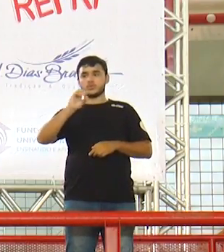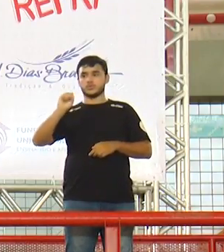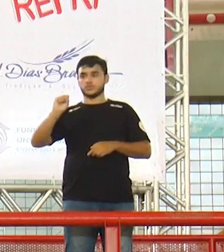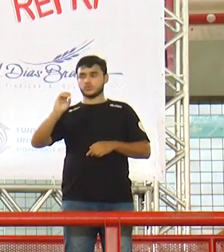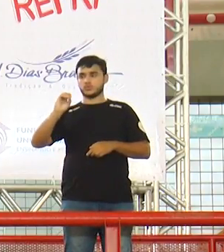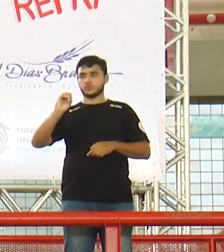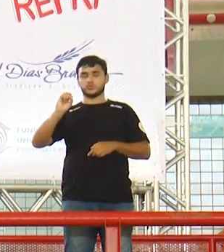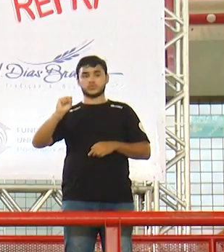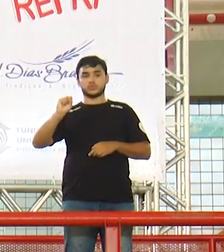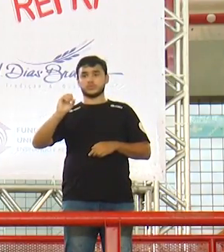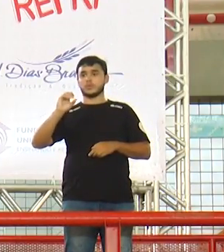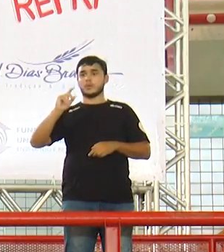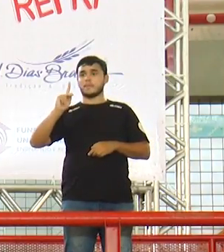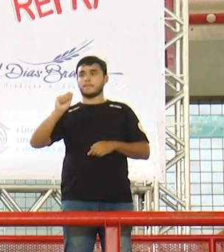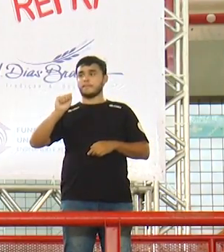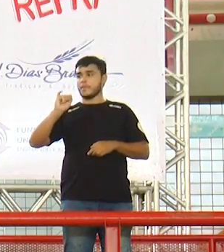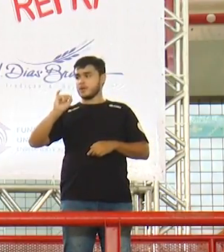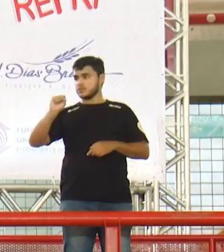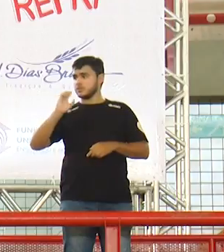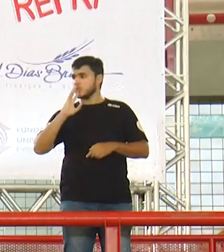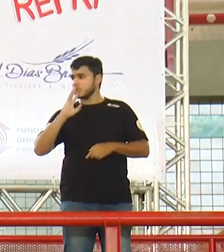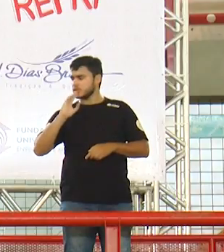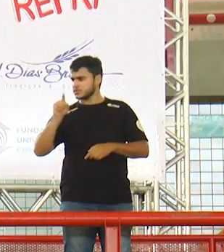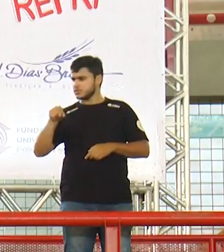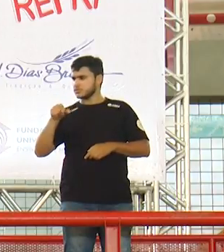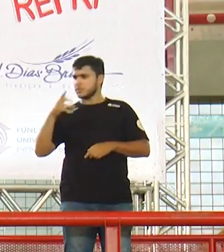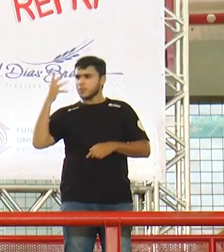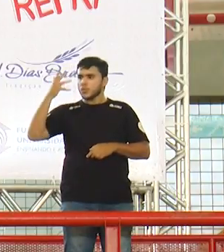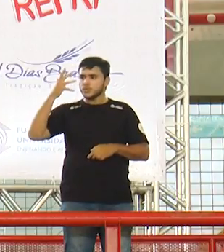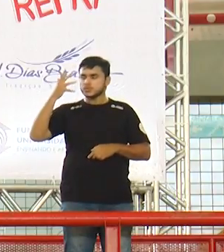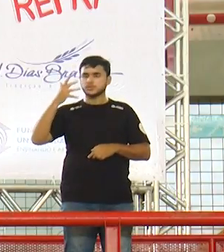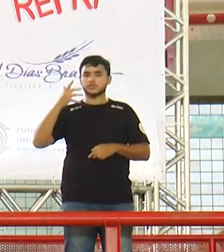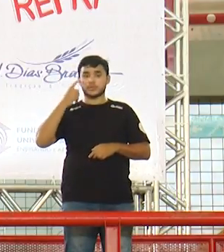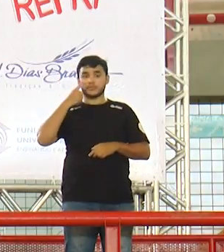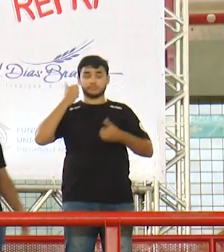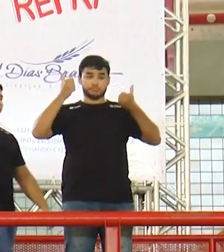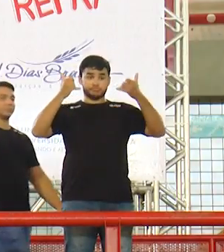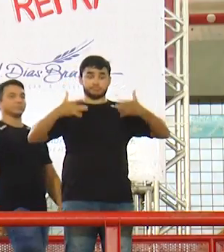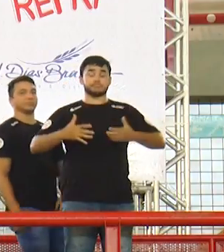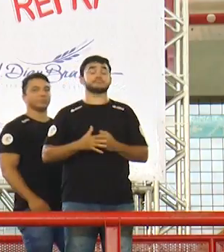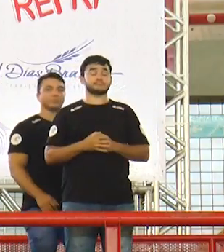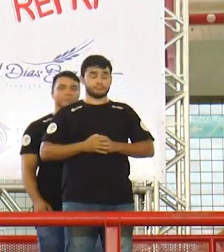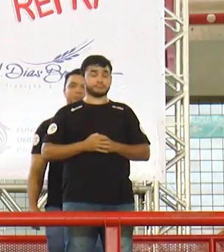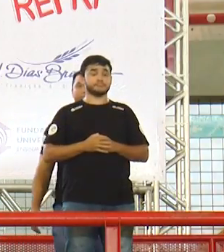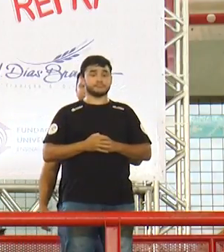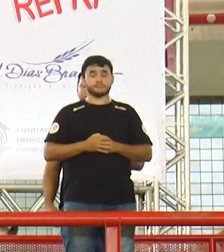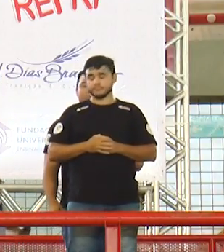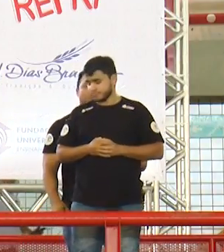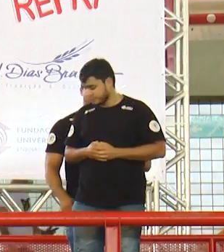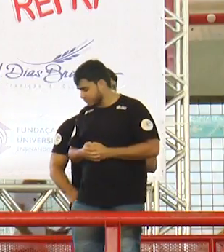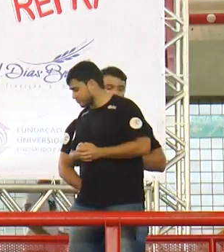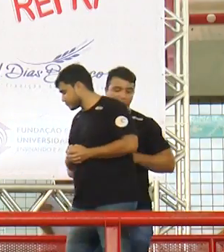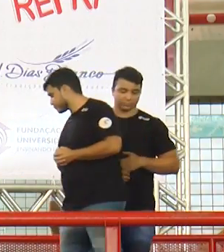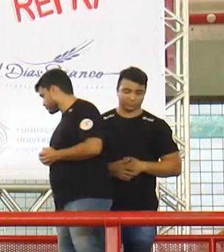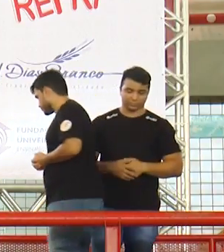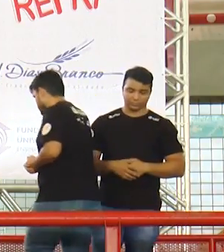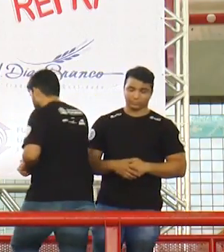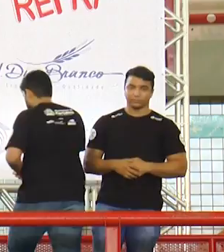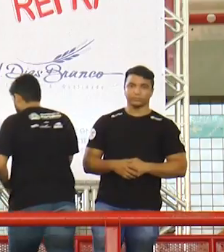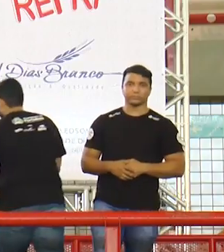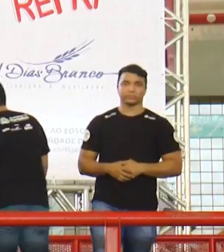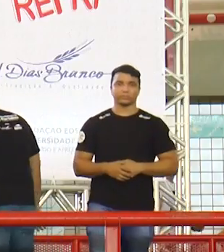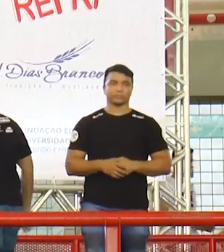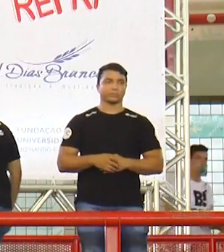essa canção? Conhecem sim. Ó, toda vez que alguém perguntar para você, aprende uma coisa de